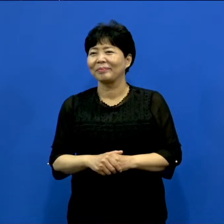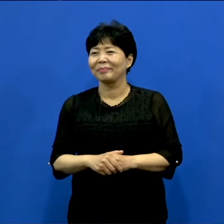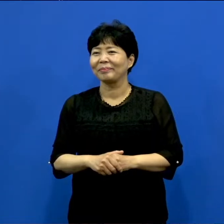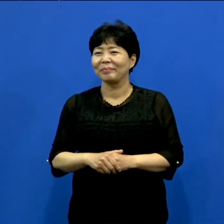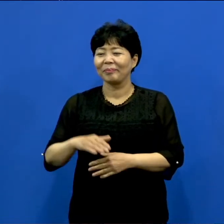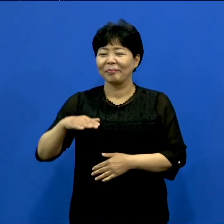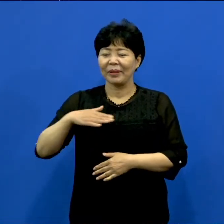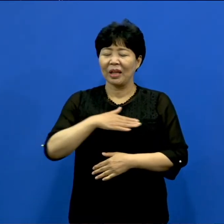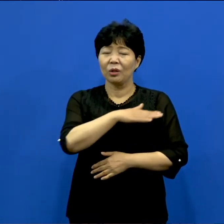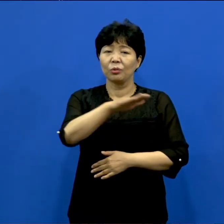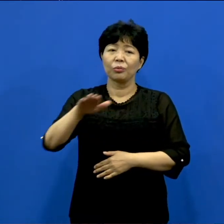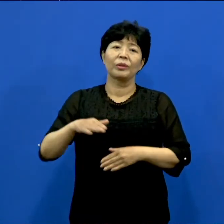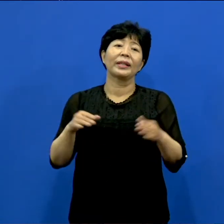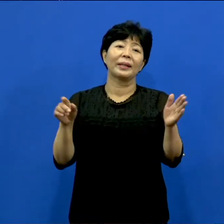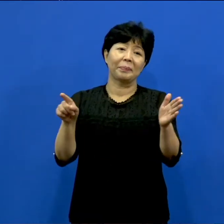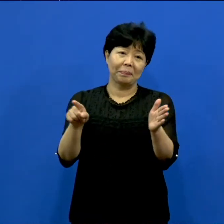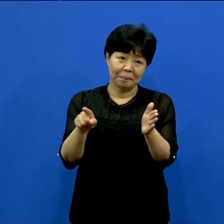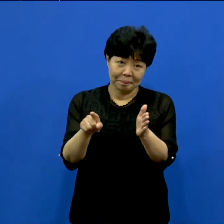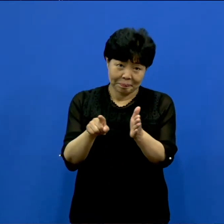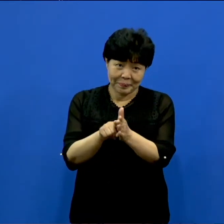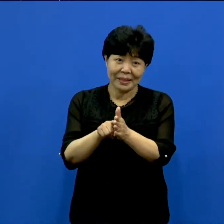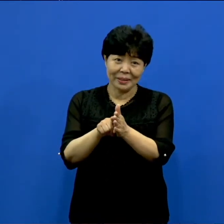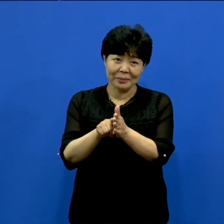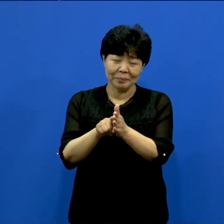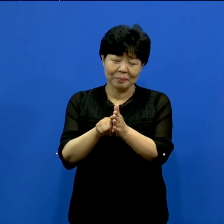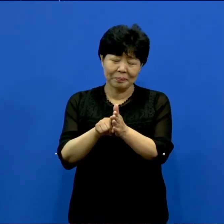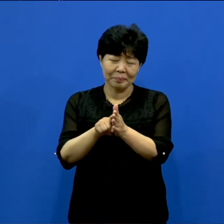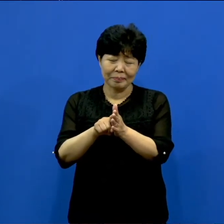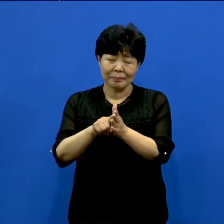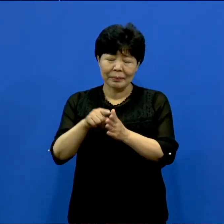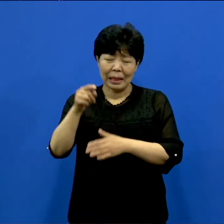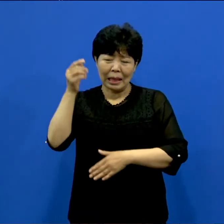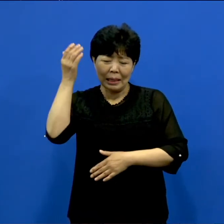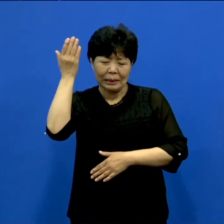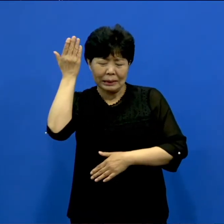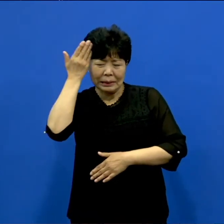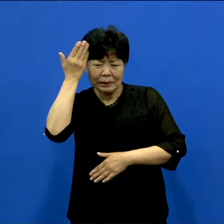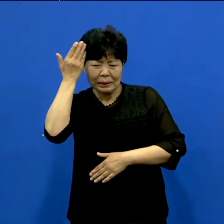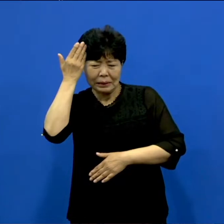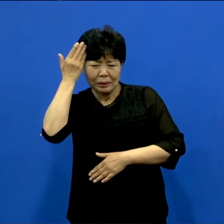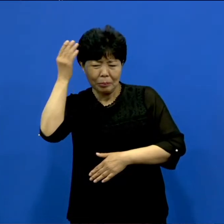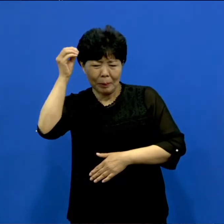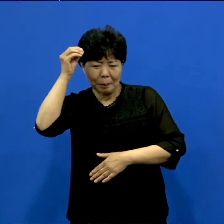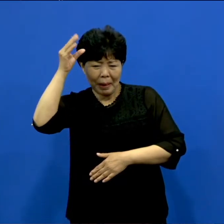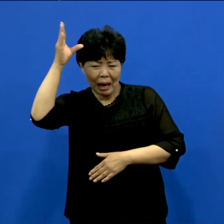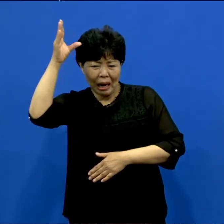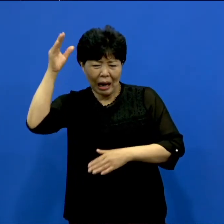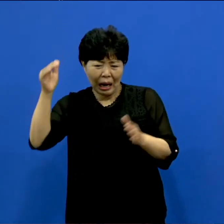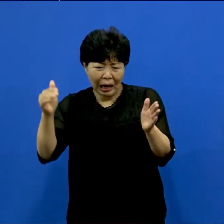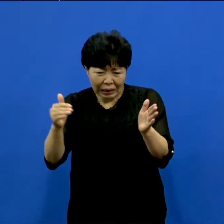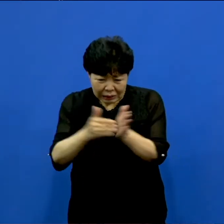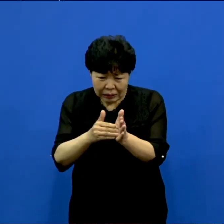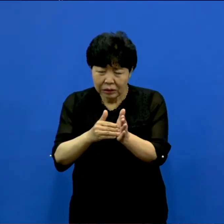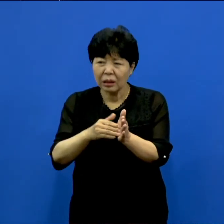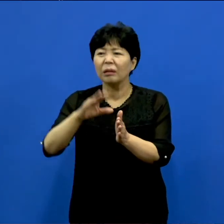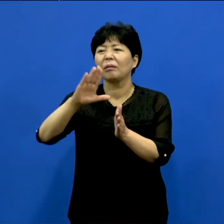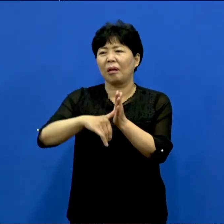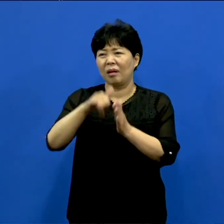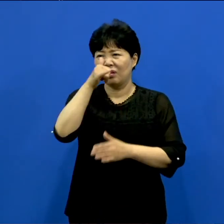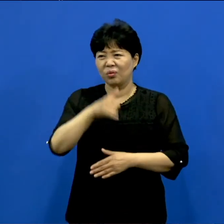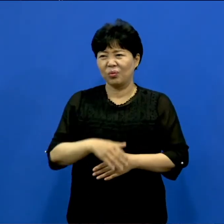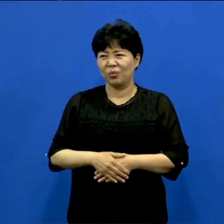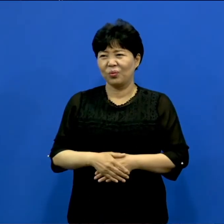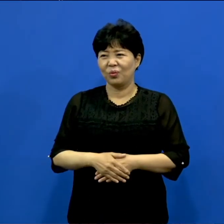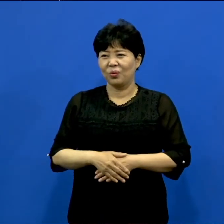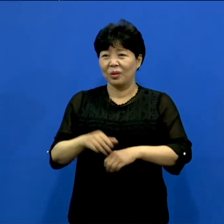우리의 신앙이 이렇게 지적인 작업으로 끝날 때가 많아요. 이번 주간에도 우리 특세 말씀을